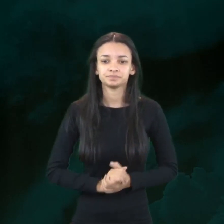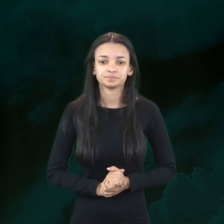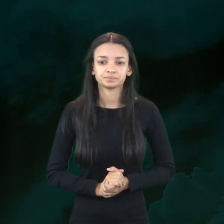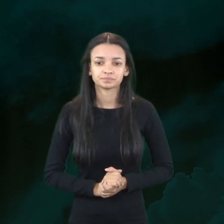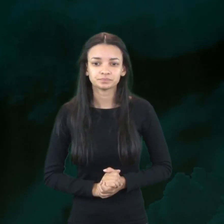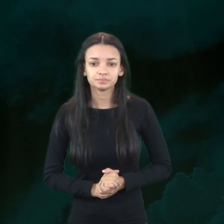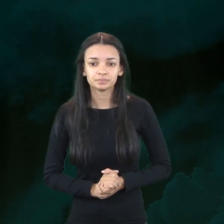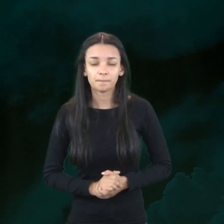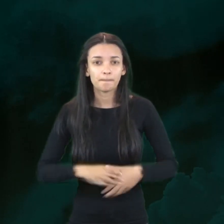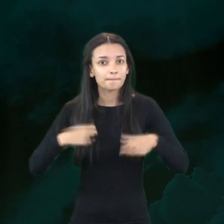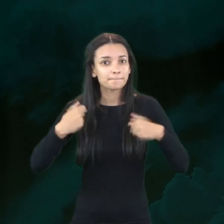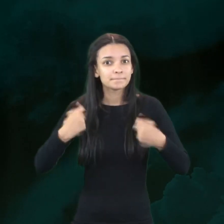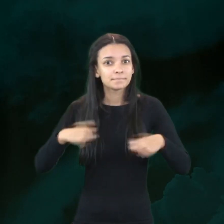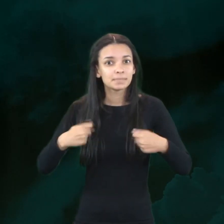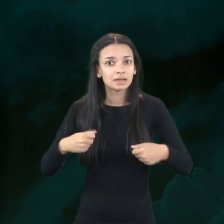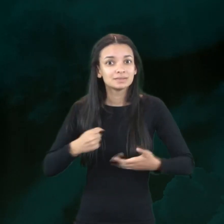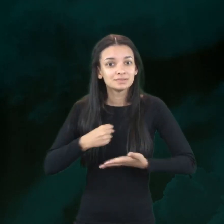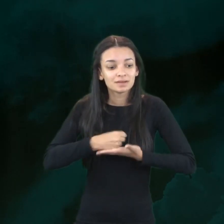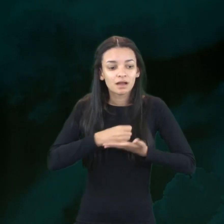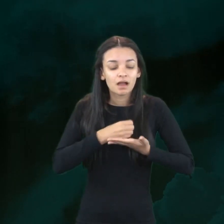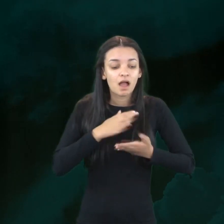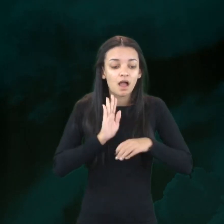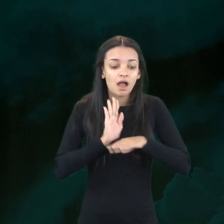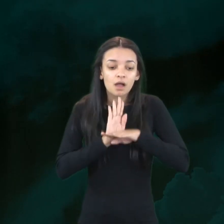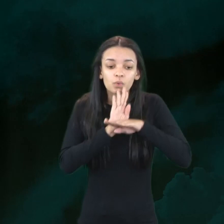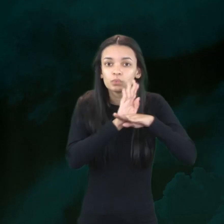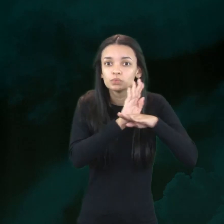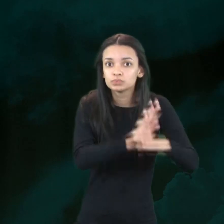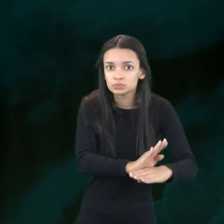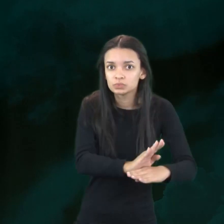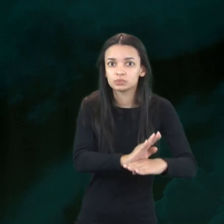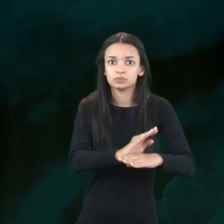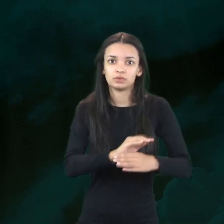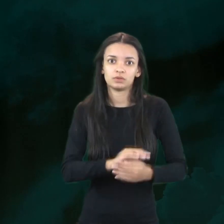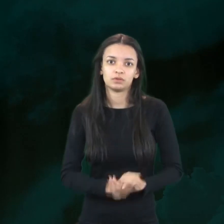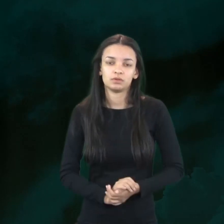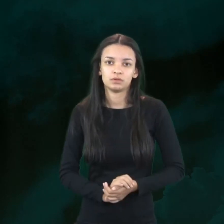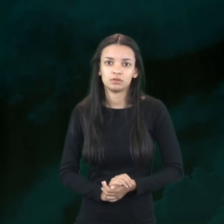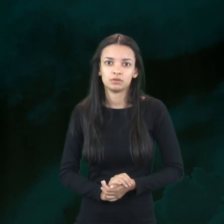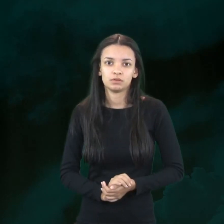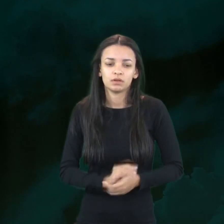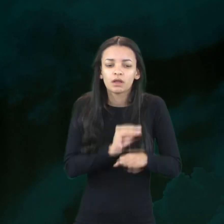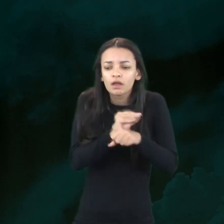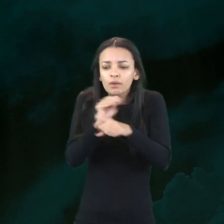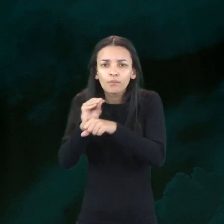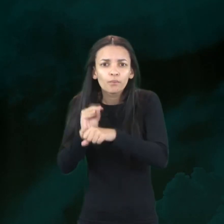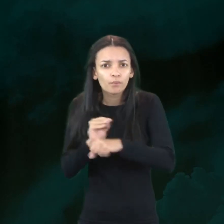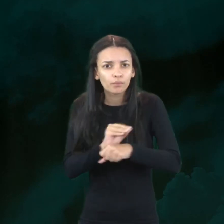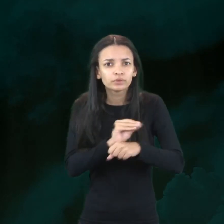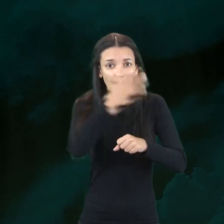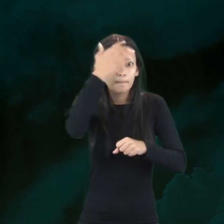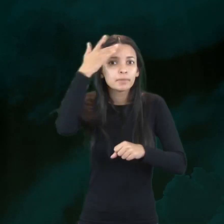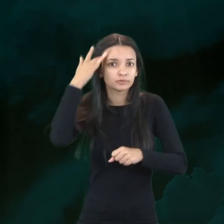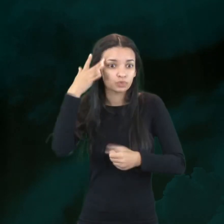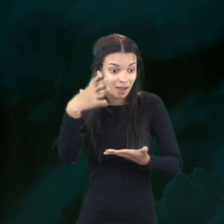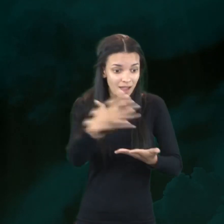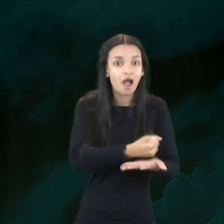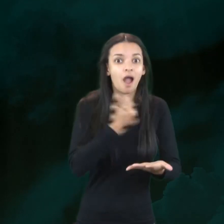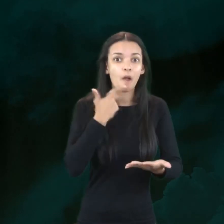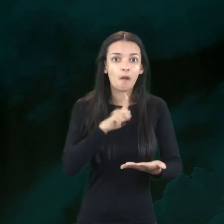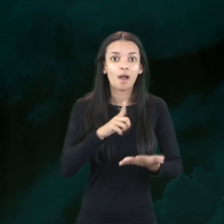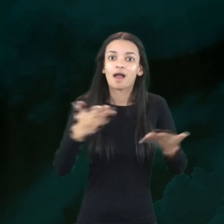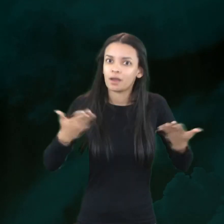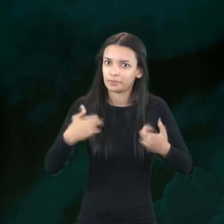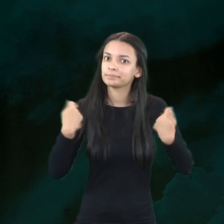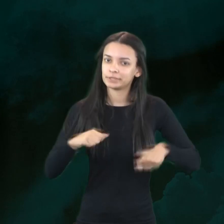os frutos pelas redes. Vamos recolher, vamos ajuntar, porque as pessoas precisam viver a vida